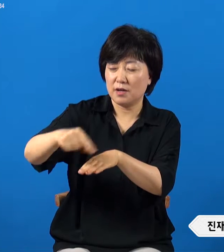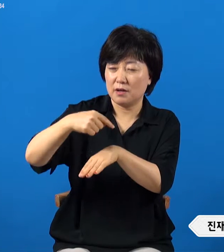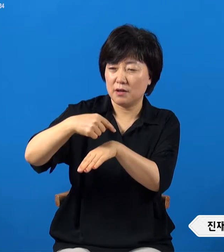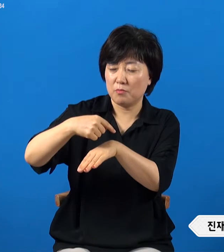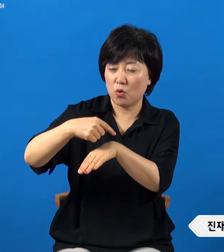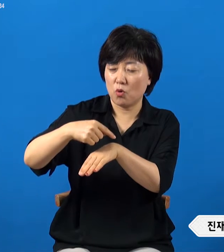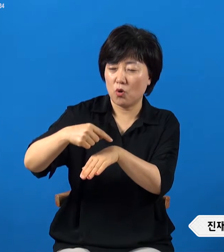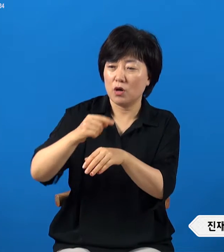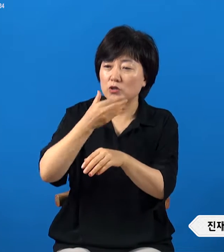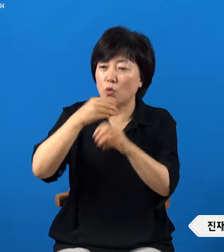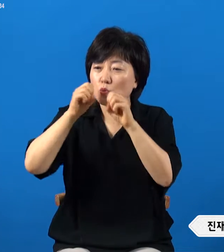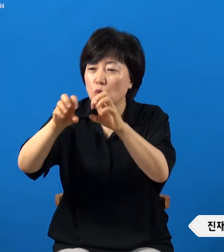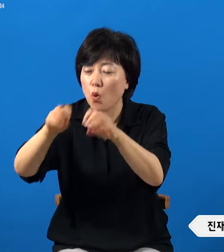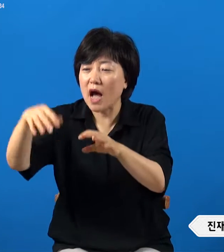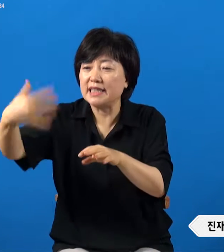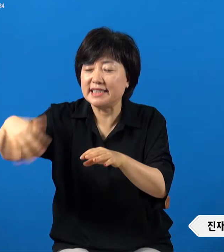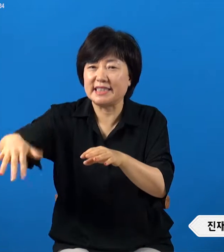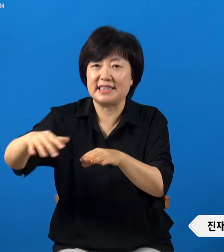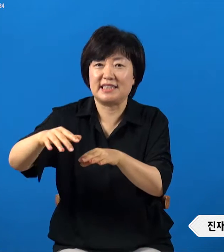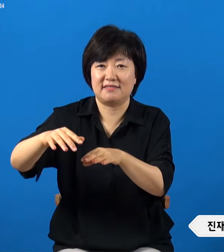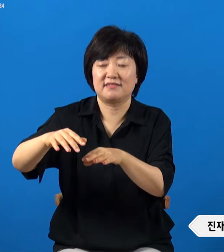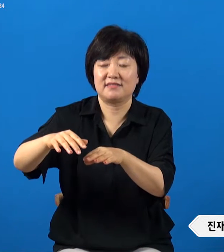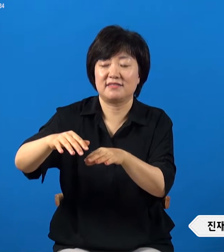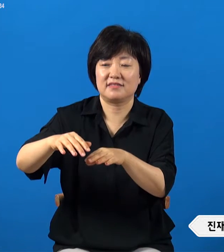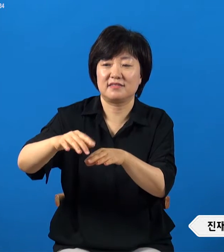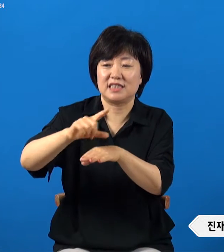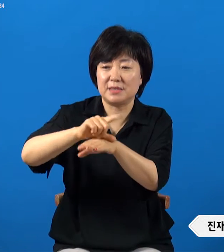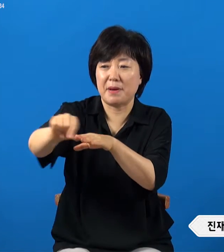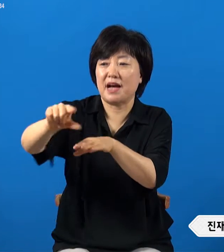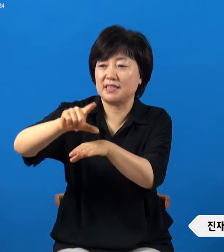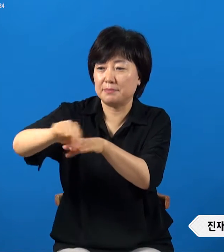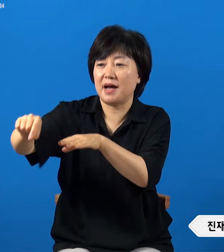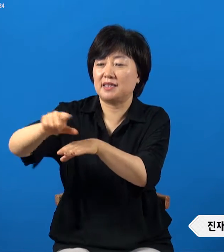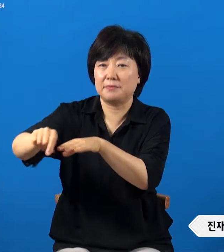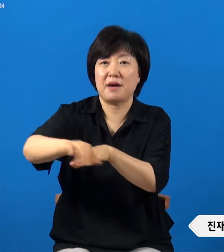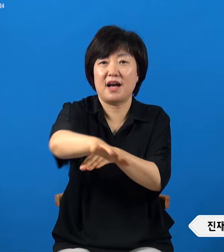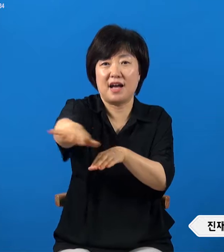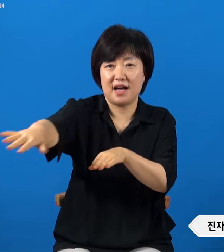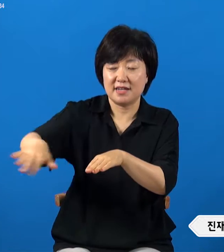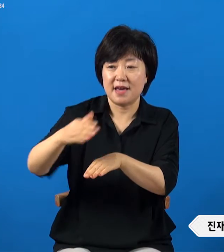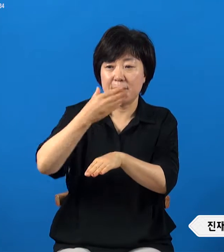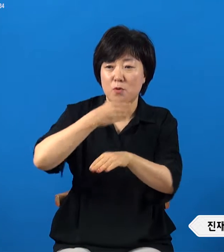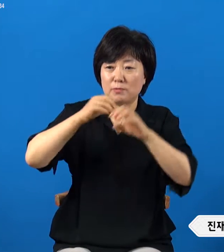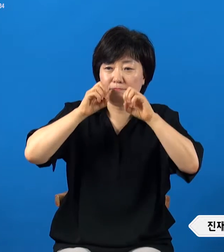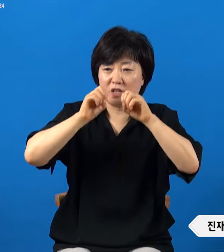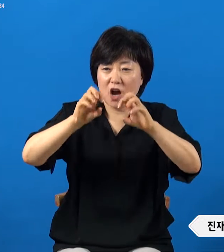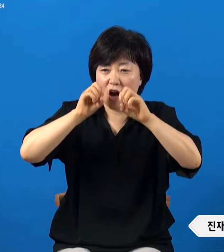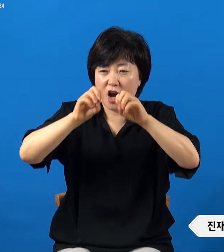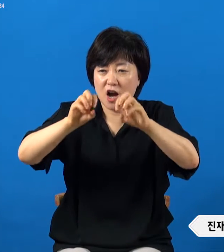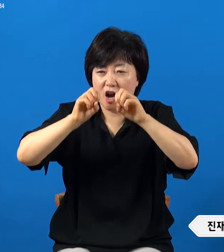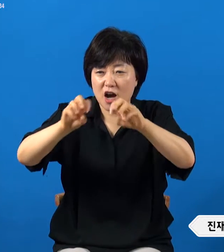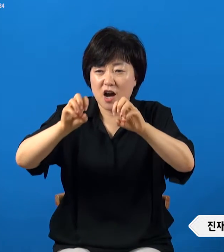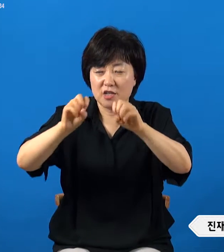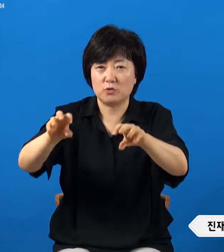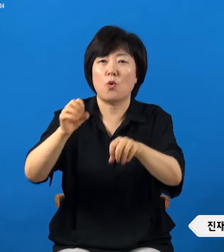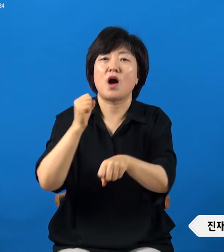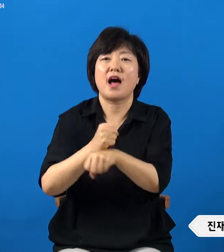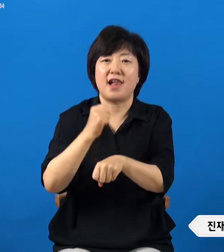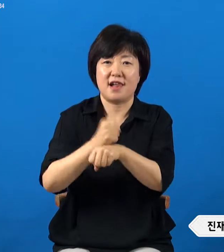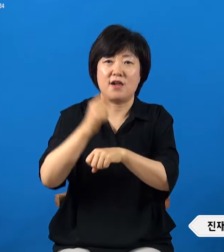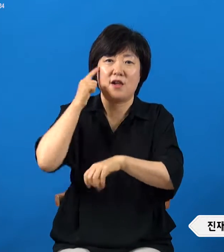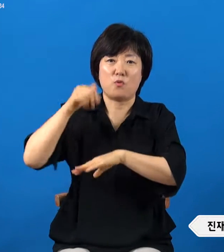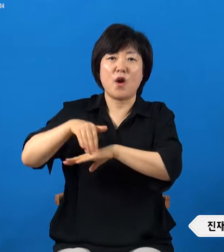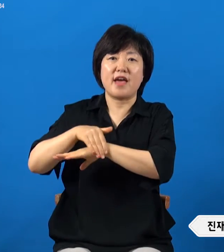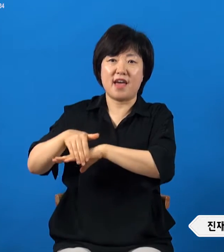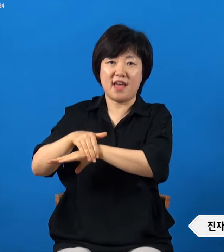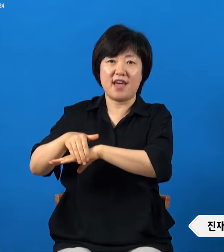3,400명 정도 되는 많은 분들이 이번 여름에 여러 지방으로 향해 나아갑니다. 매년 있는